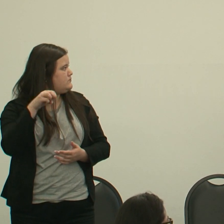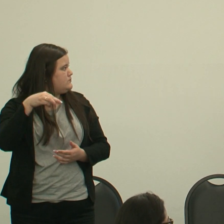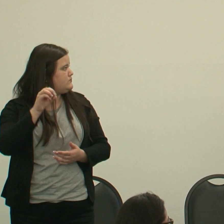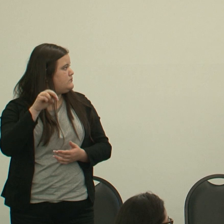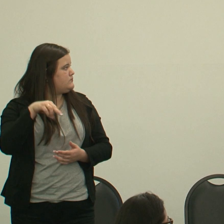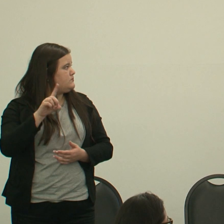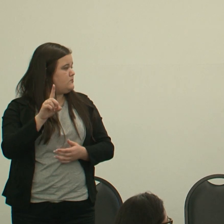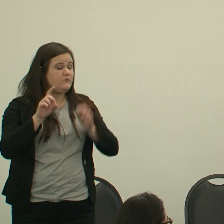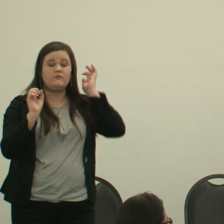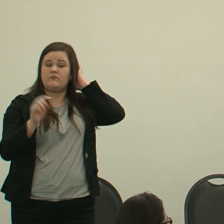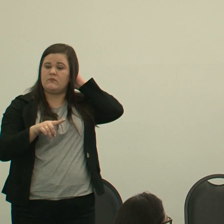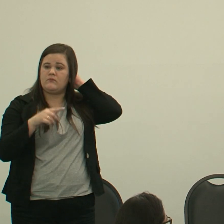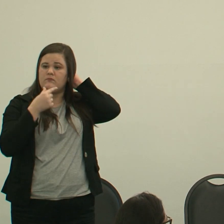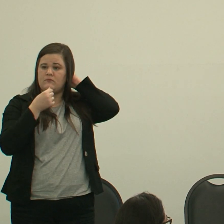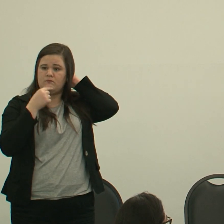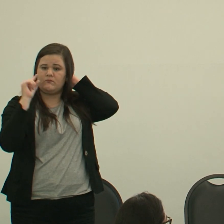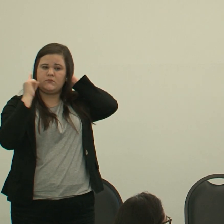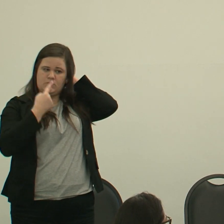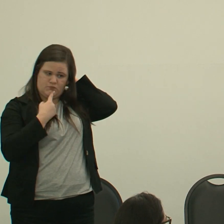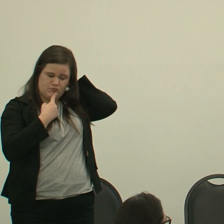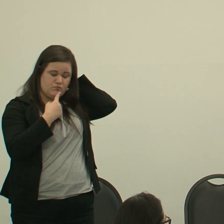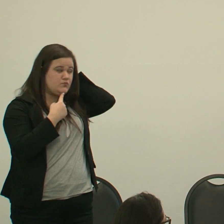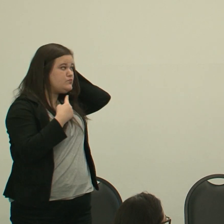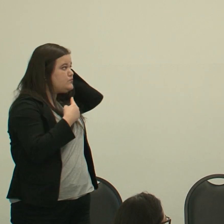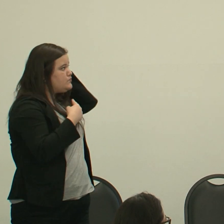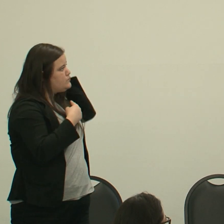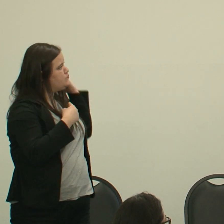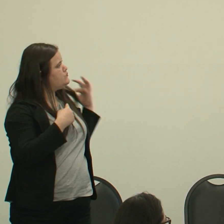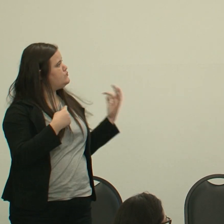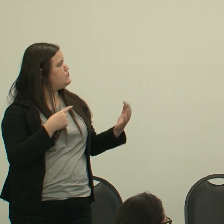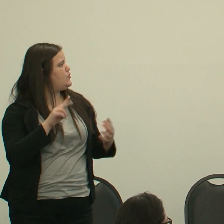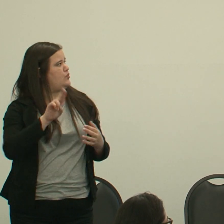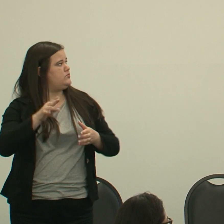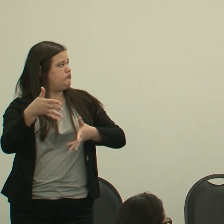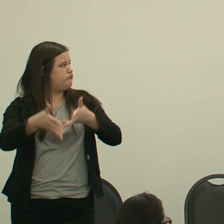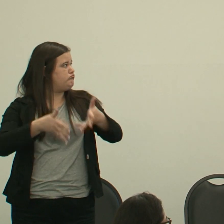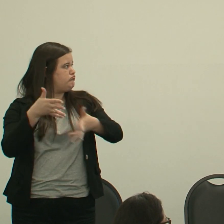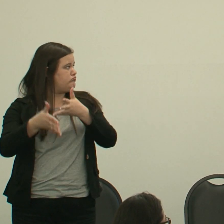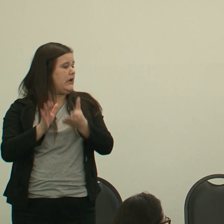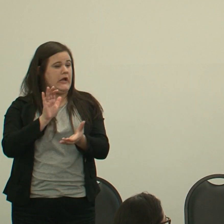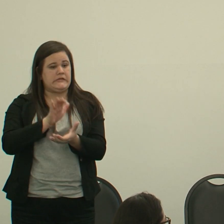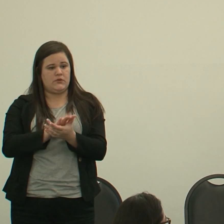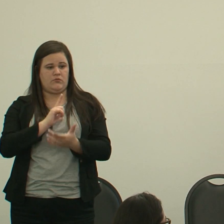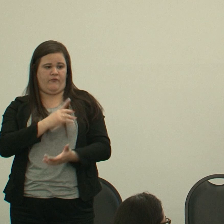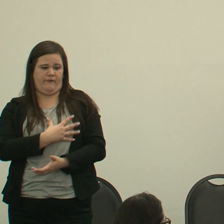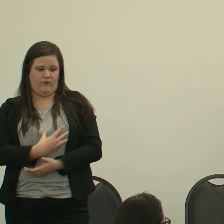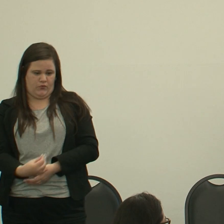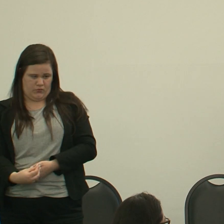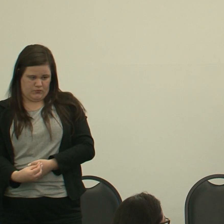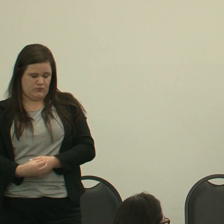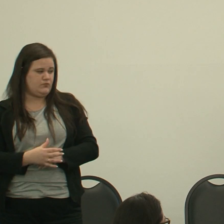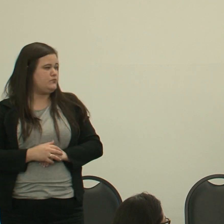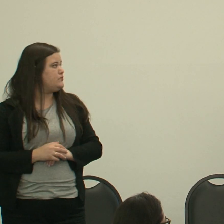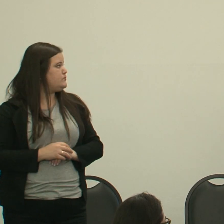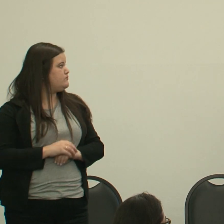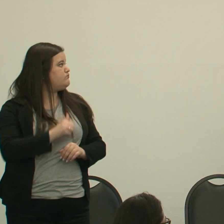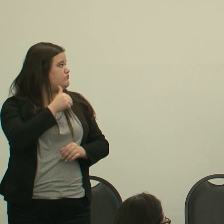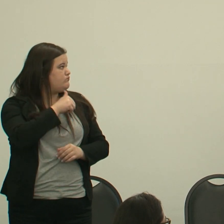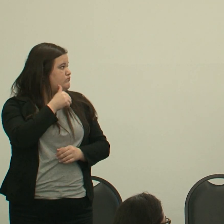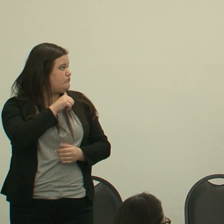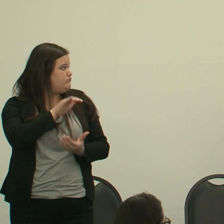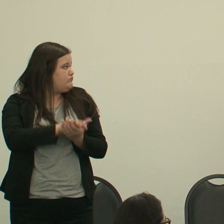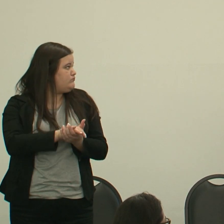cara surdo, quer dizer, que dá o título à tirinha, usuário de língua de sinais, casado e que tem um filho. A